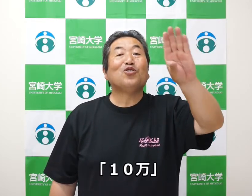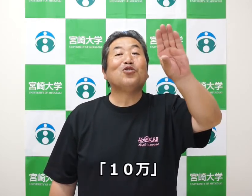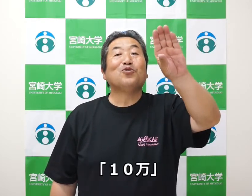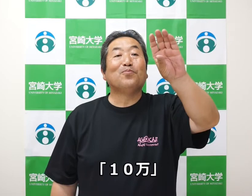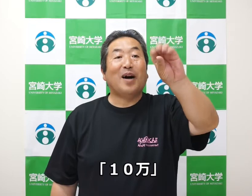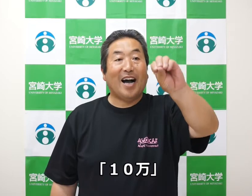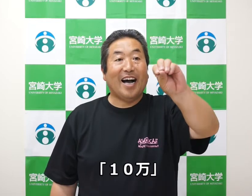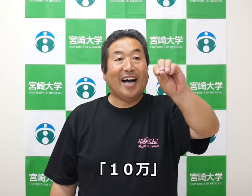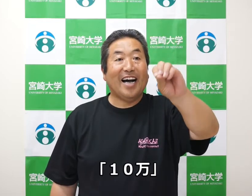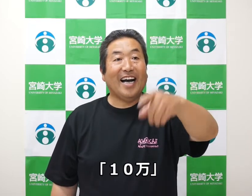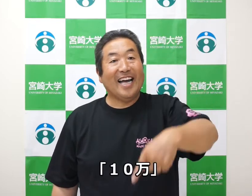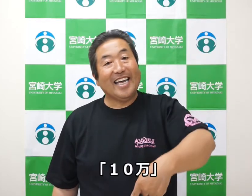10万、